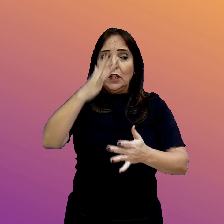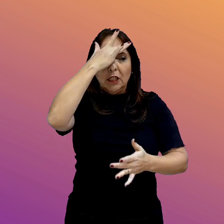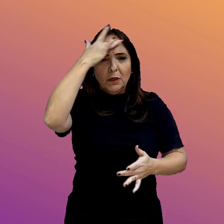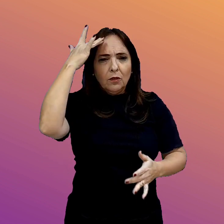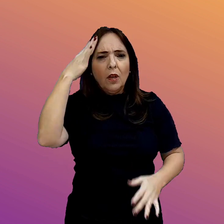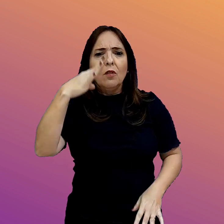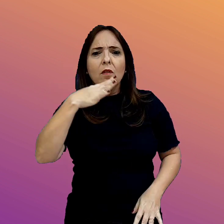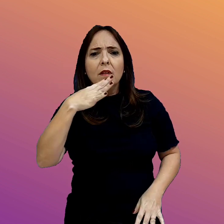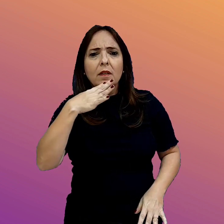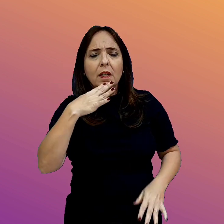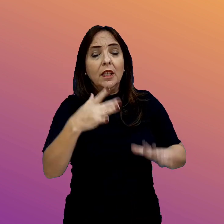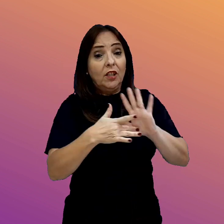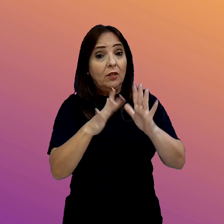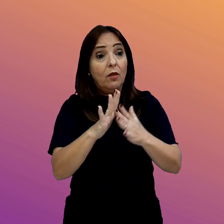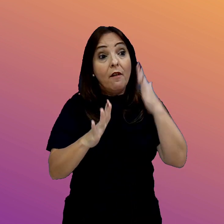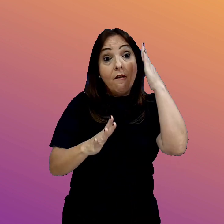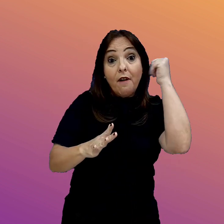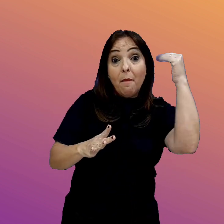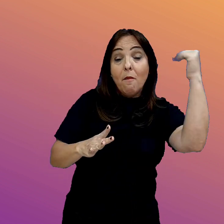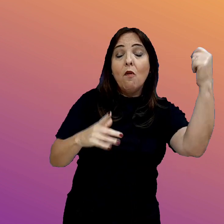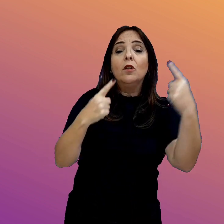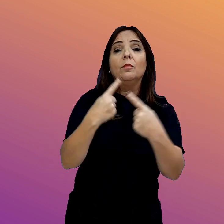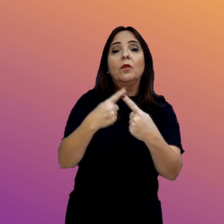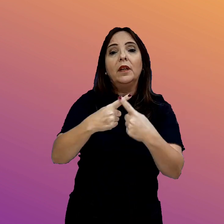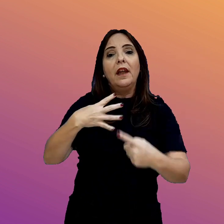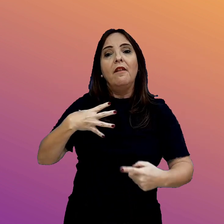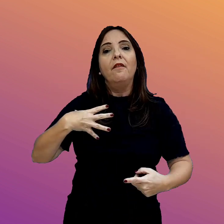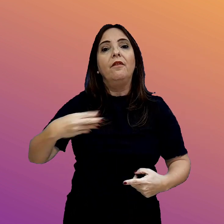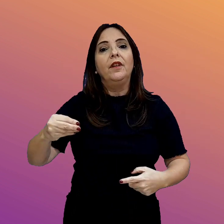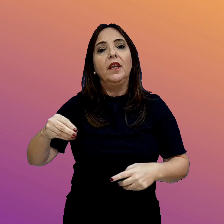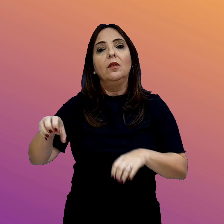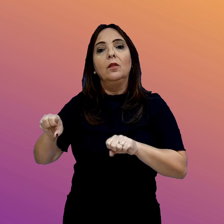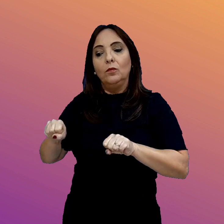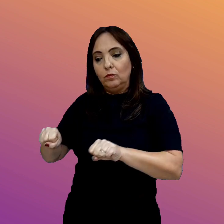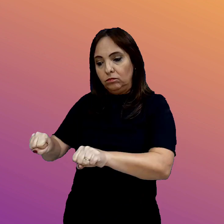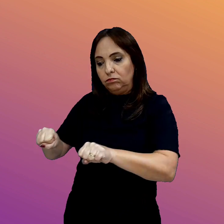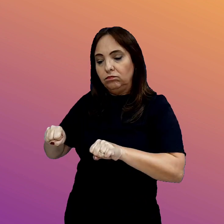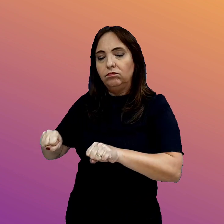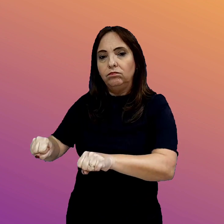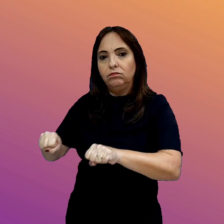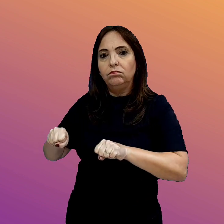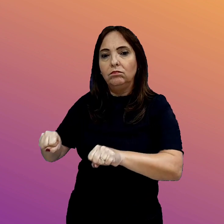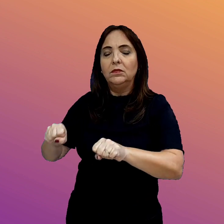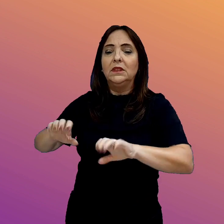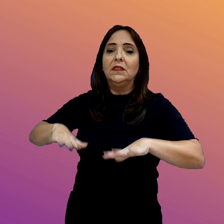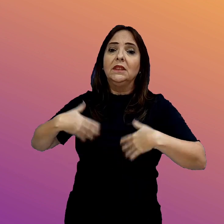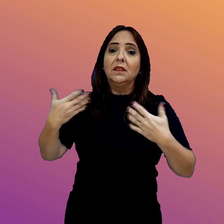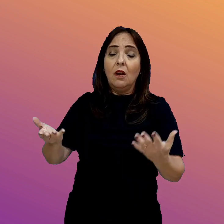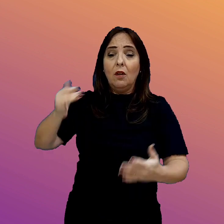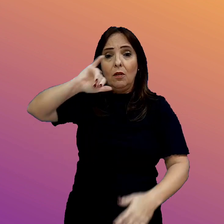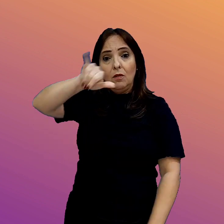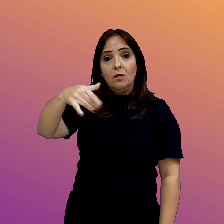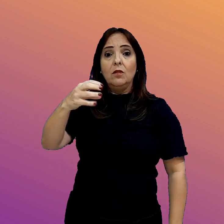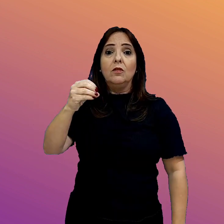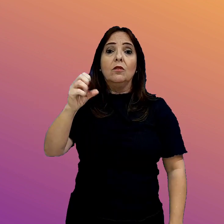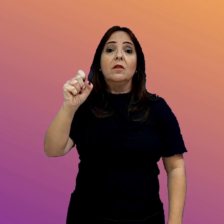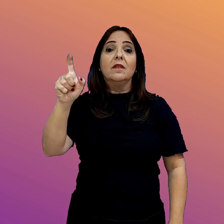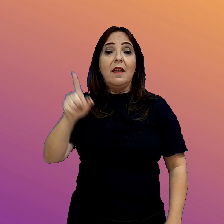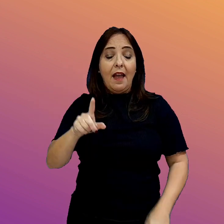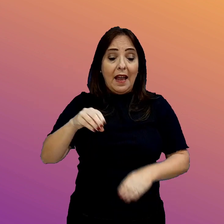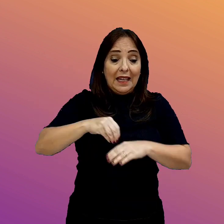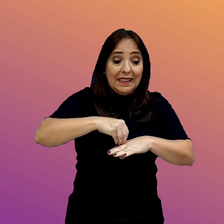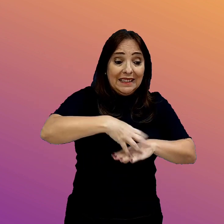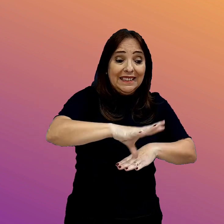carpinteiro José, e provavelmente, seguindo aquela cultura judaica, José ensinou a profissão a